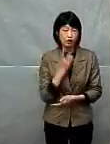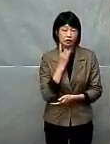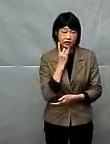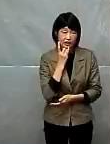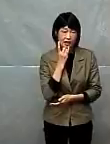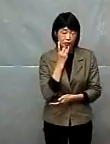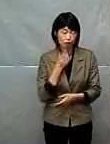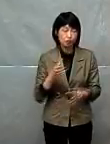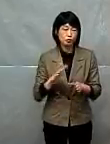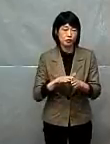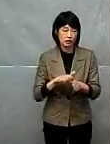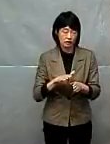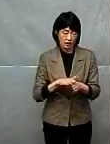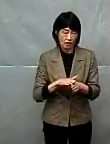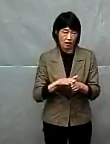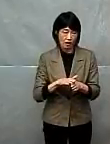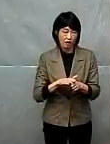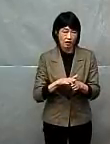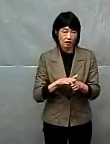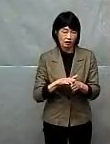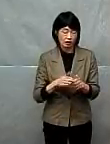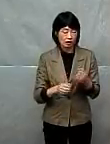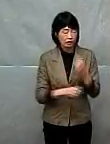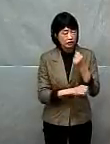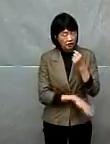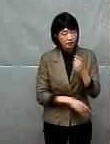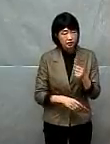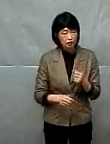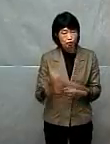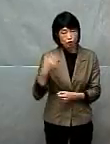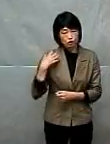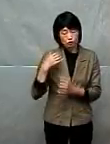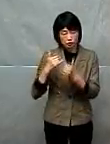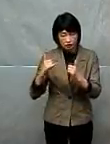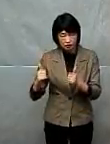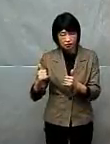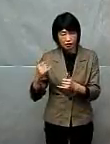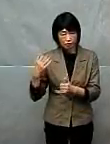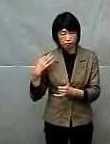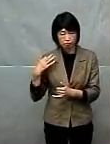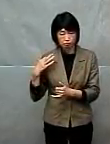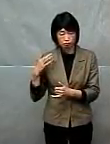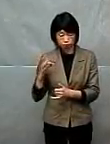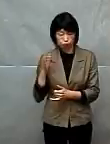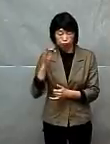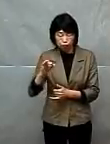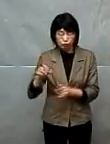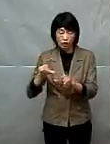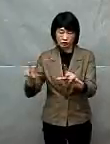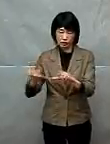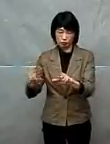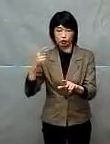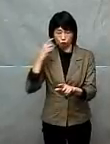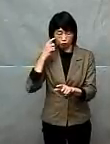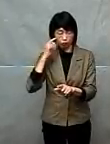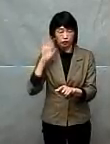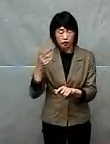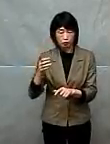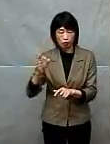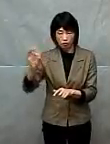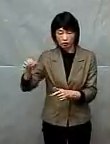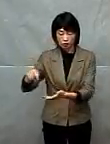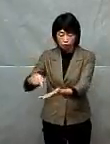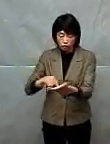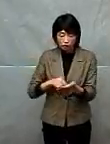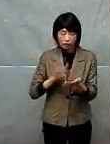ので、原則は主催者の負担だろうと思いますけれども、請求があった場合にはお支払